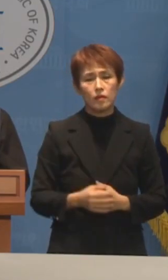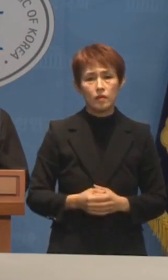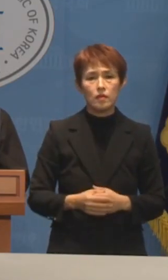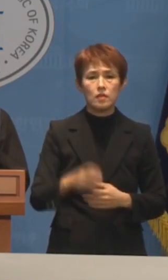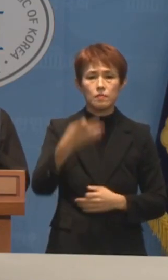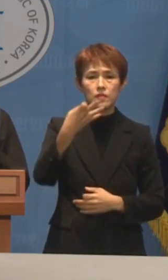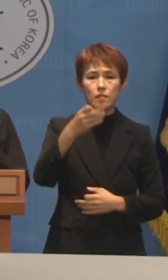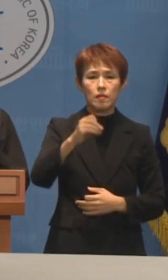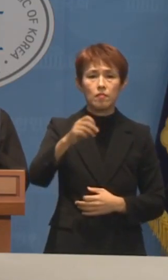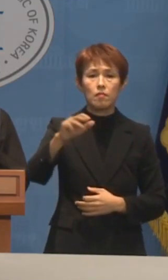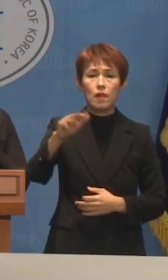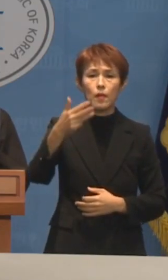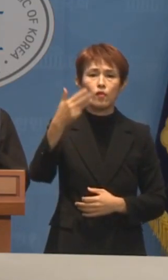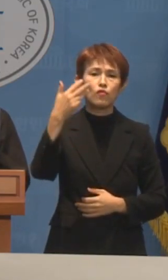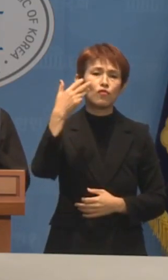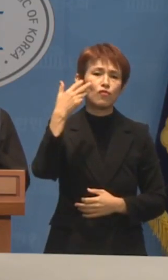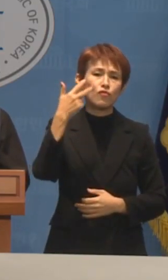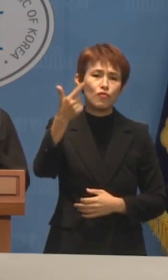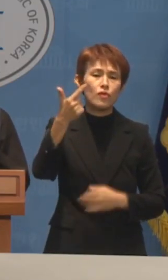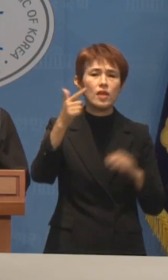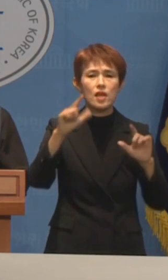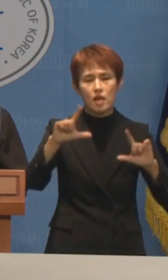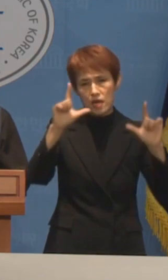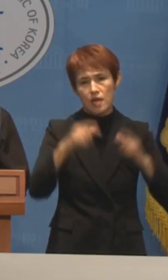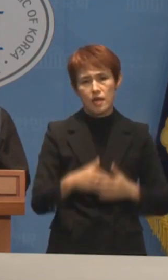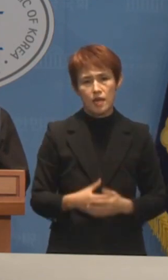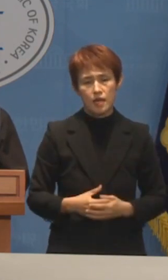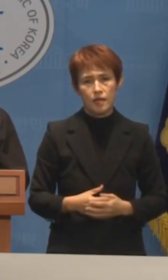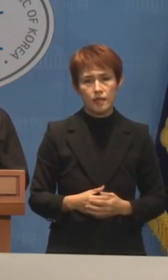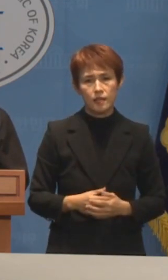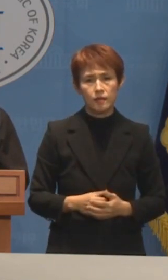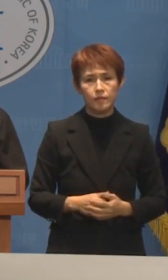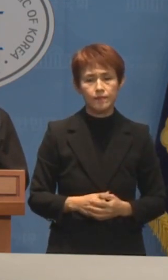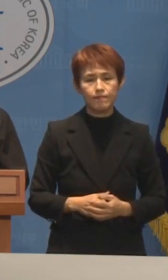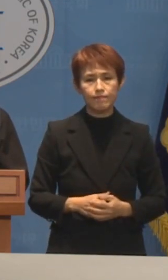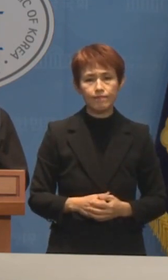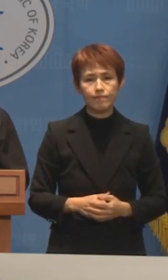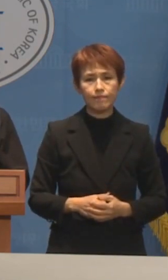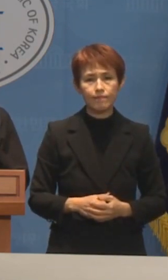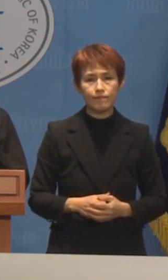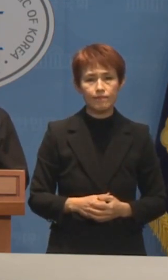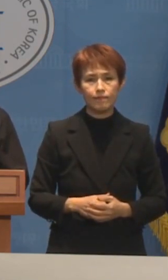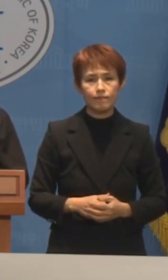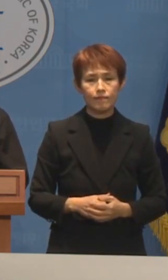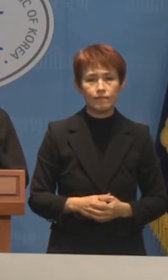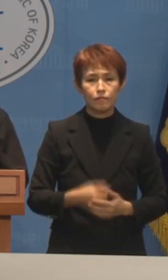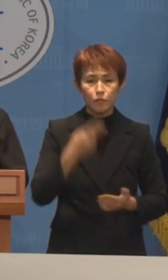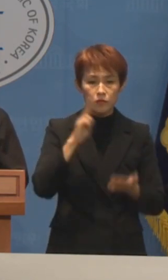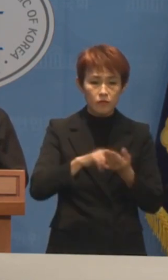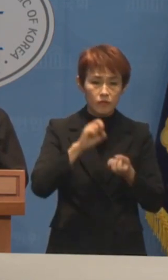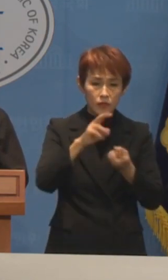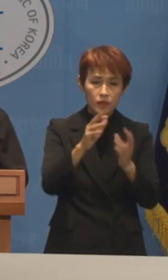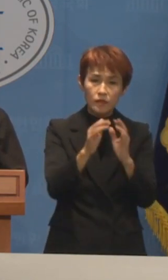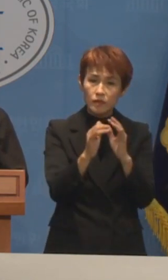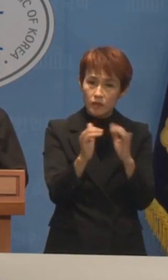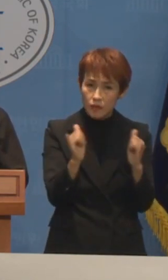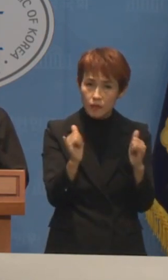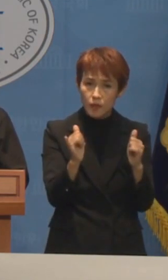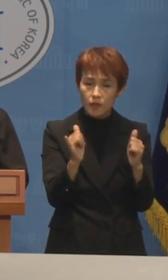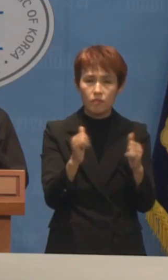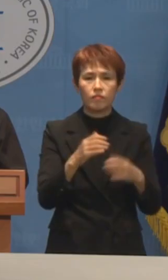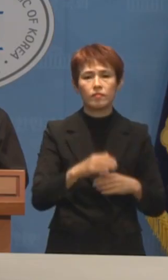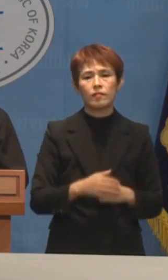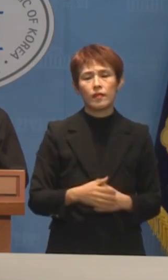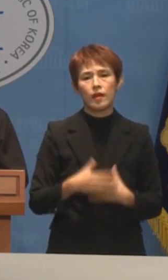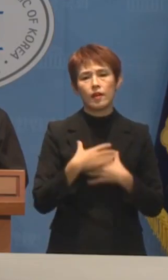14만 806일이라는 저축 연가를 만들어낸 것입니다. 집배원이